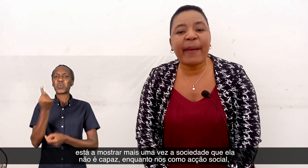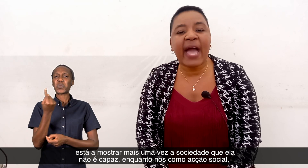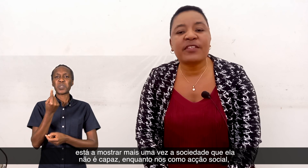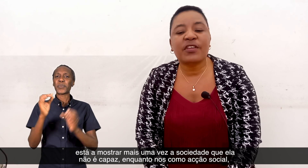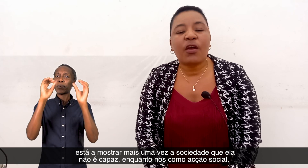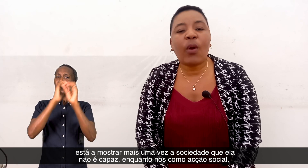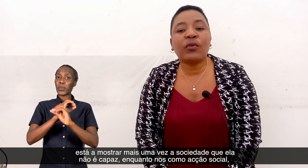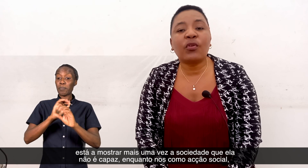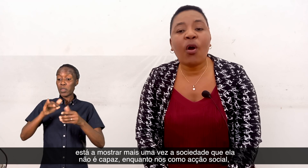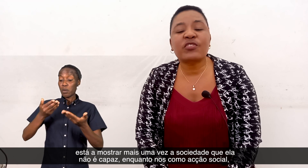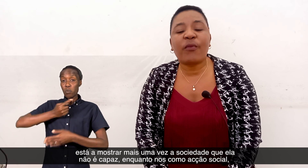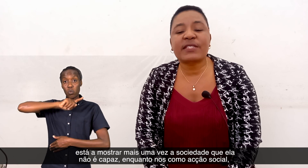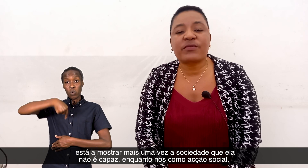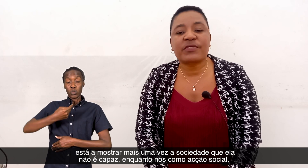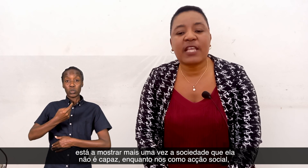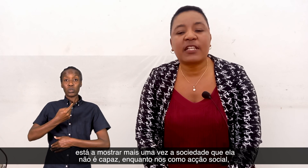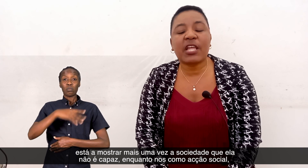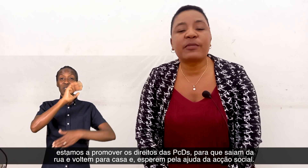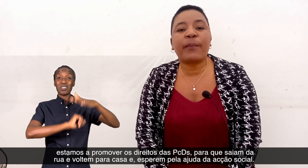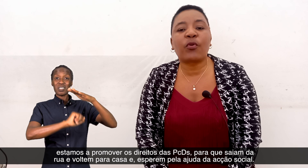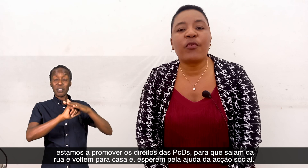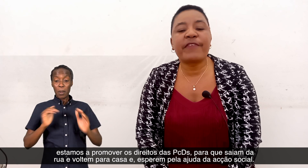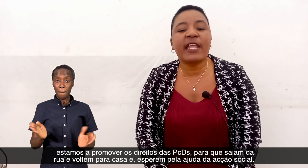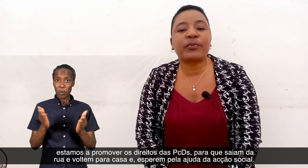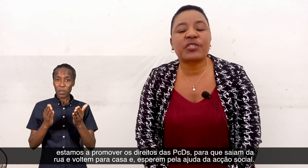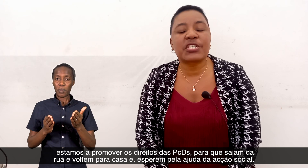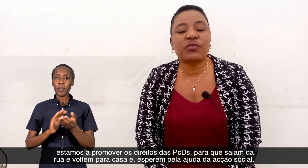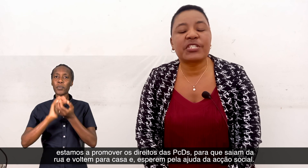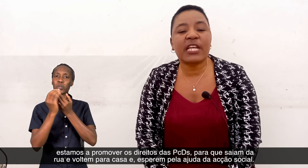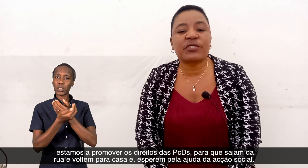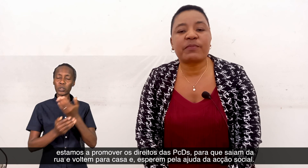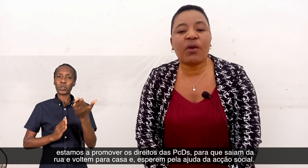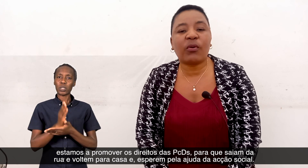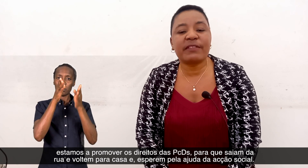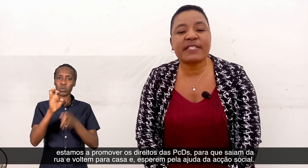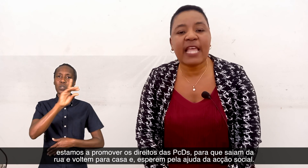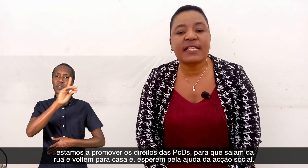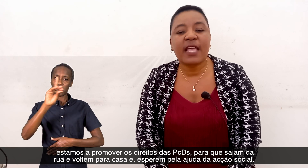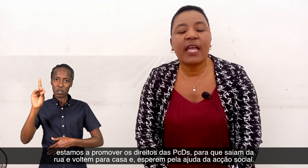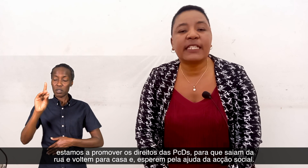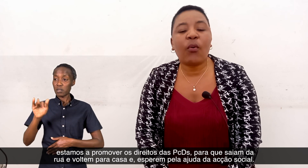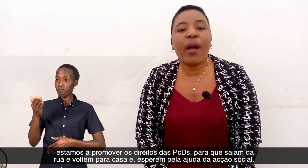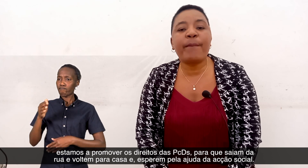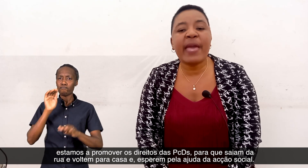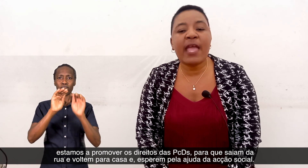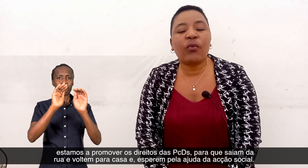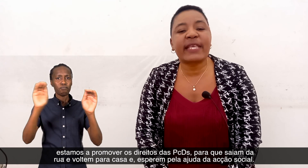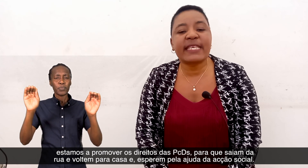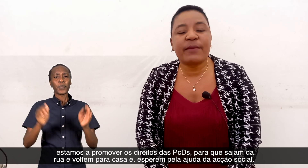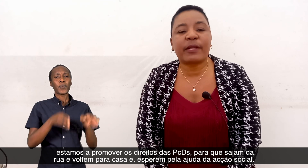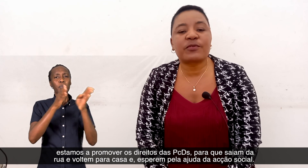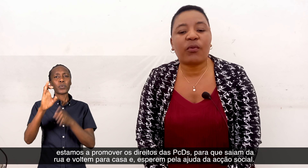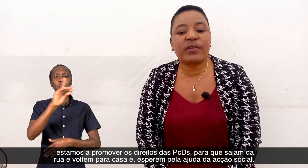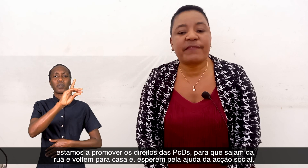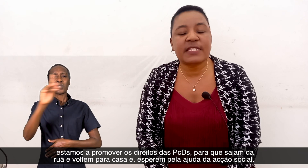é capaz. Quando nós, como ação social, estamos a promover e proteger os direitos da pessoa com deficiência. Então, o apelo